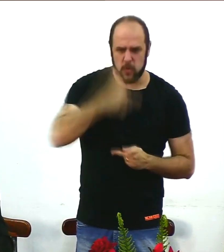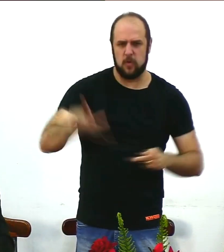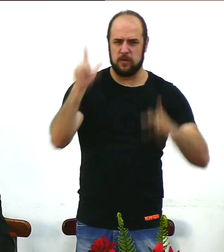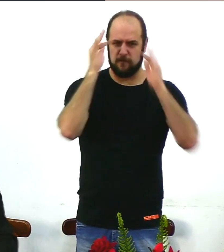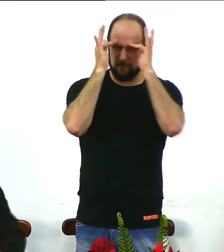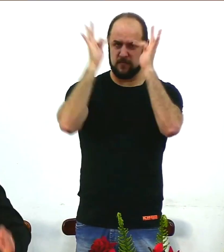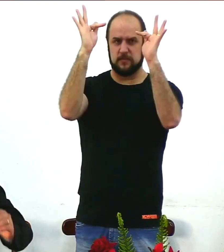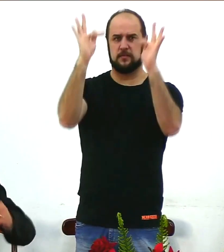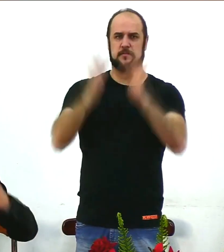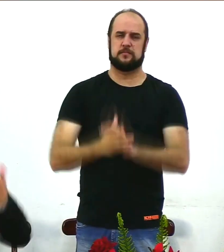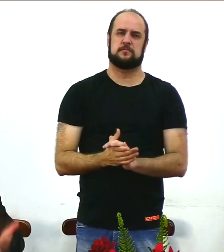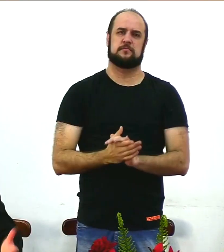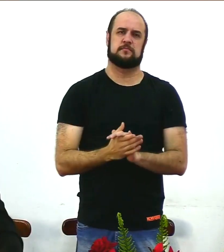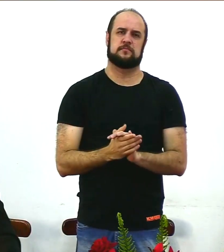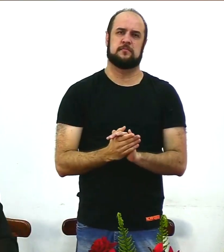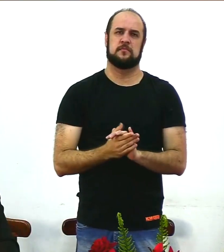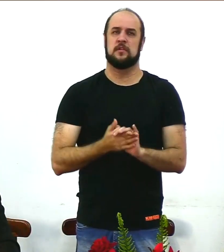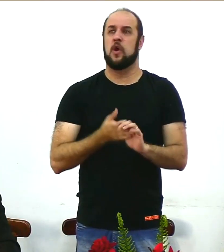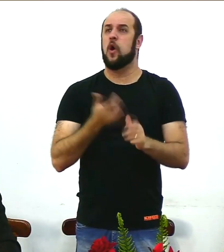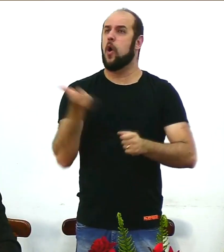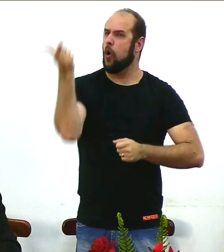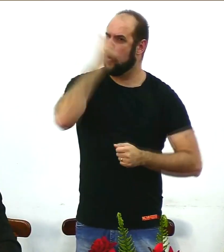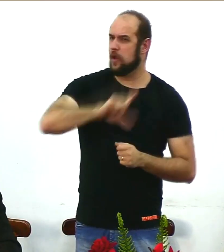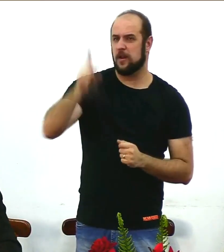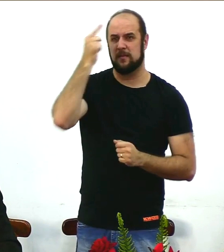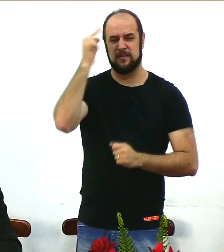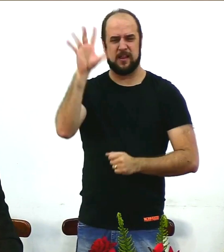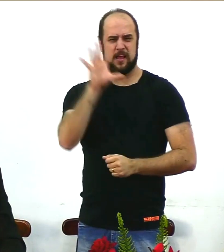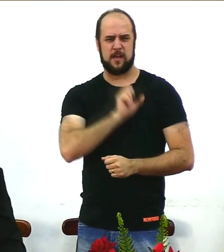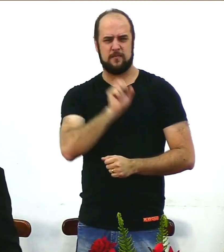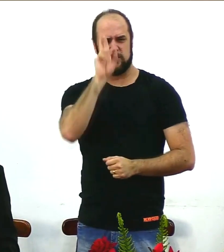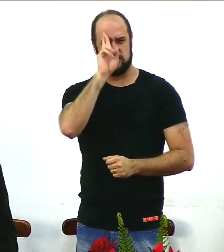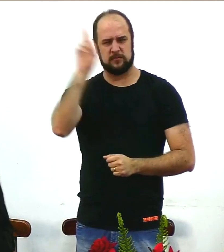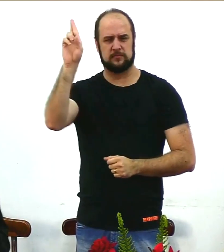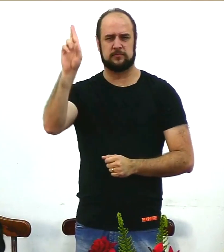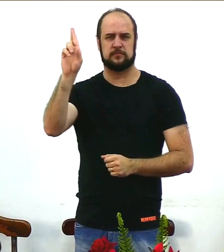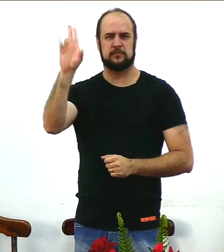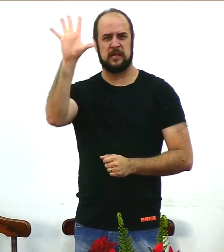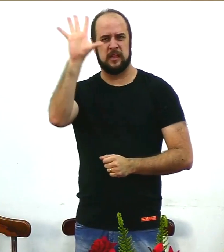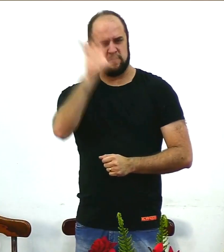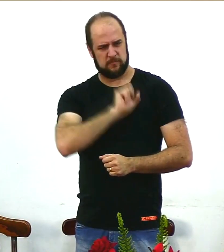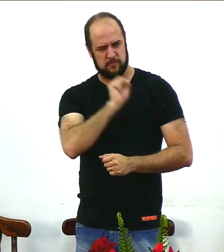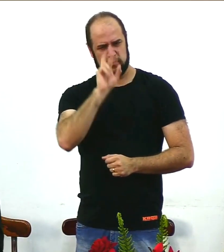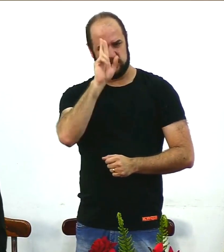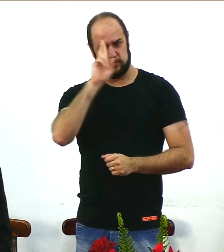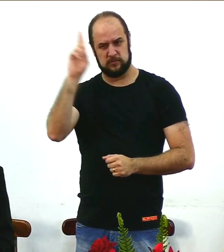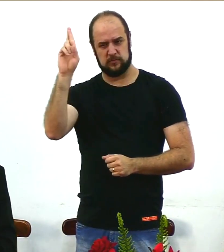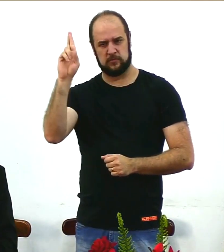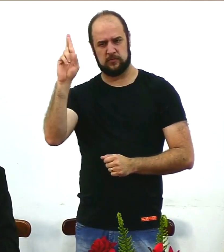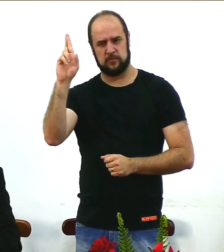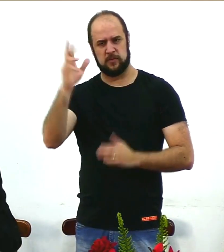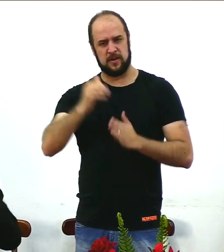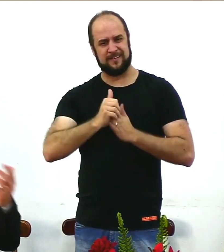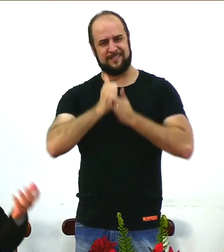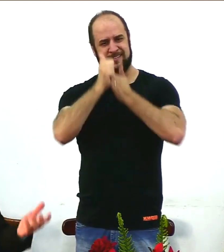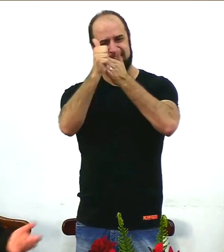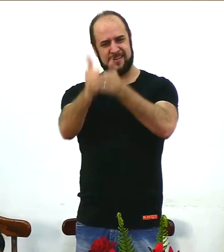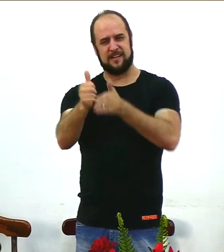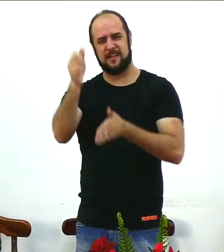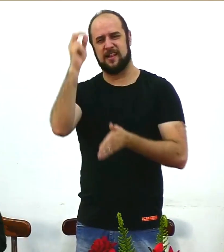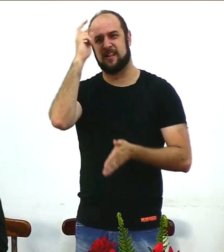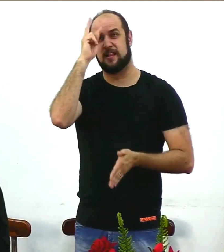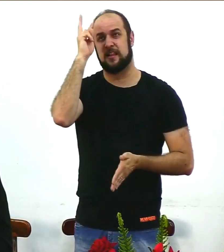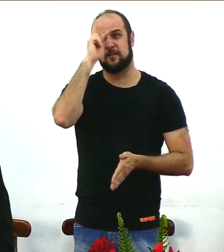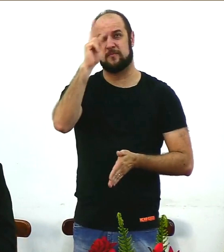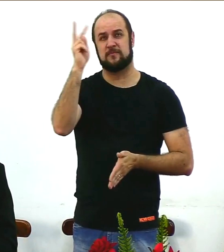maior alegria. Ele está querendo dizer, acima das maiores alegrias, agora eu entendo que tu eras a